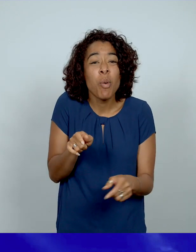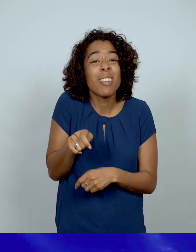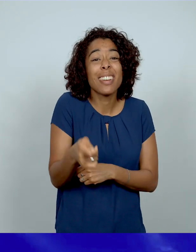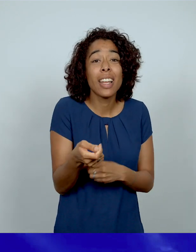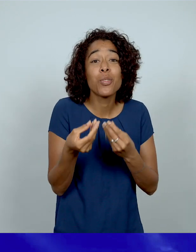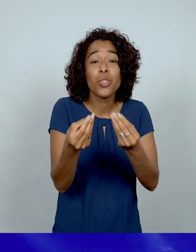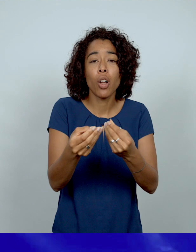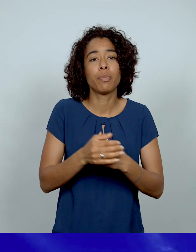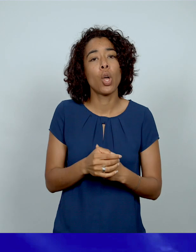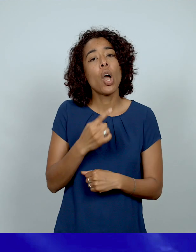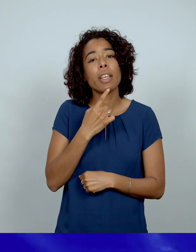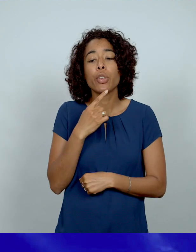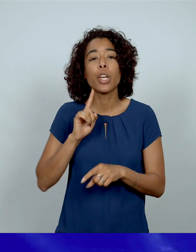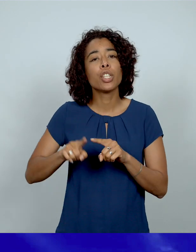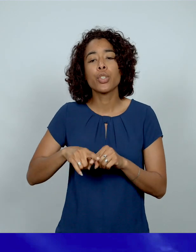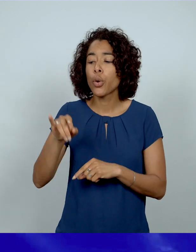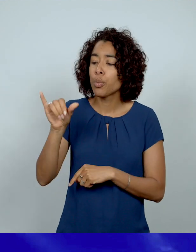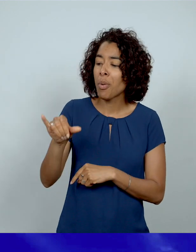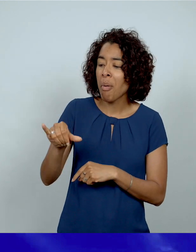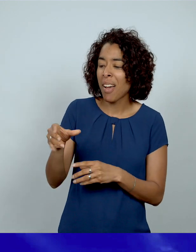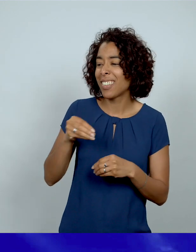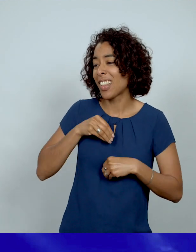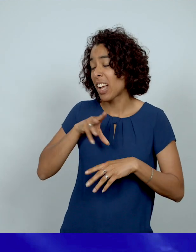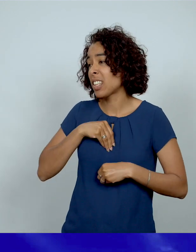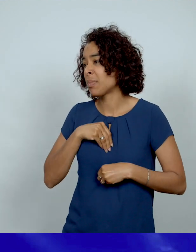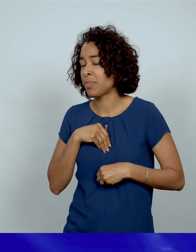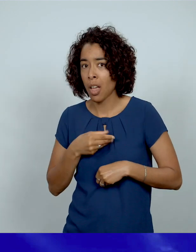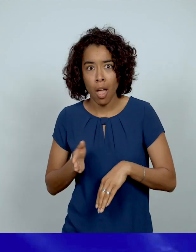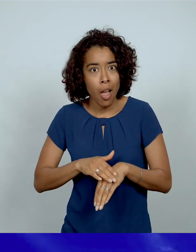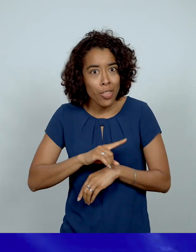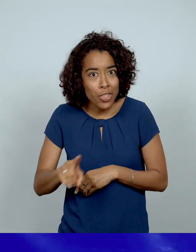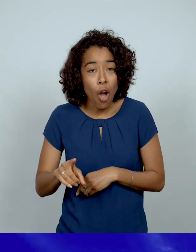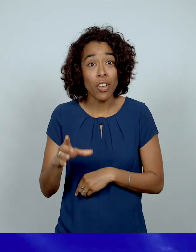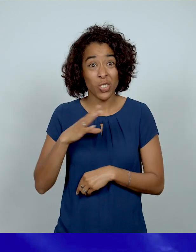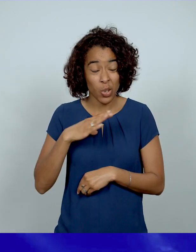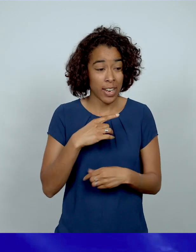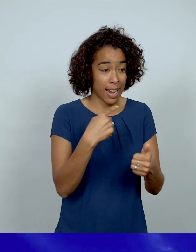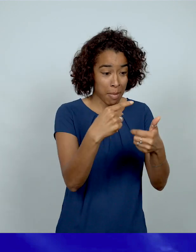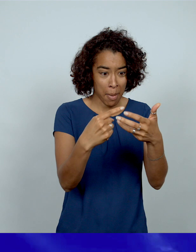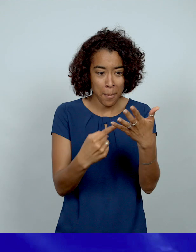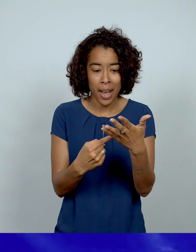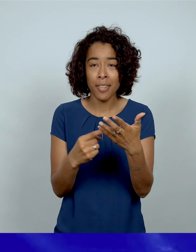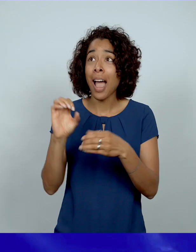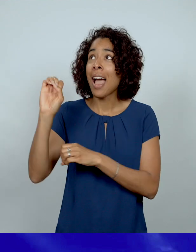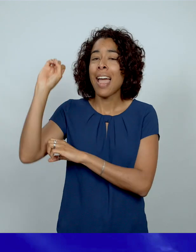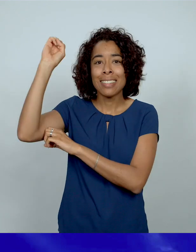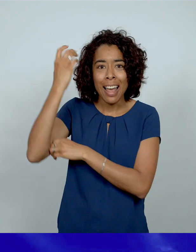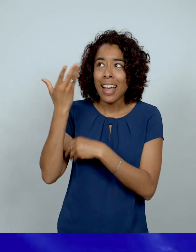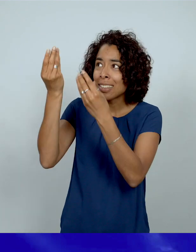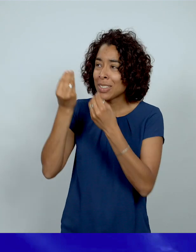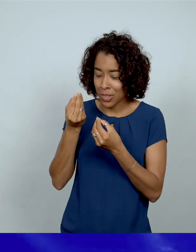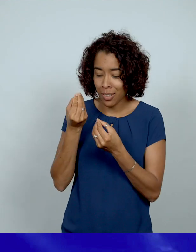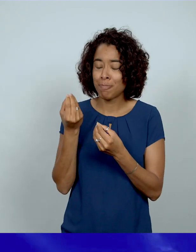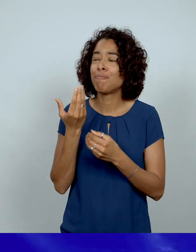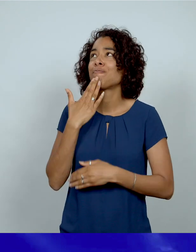une des clés. Le contentement ne veut pas dire se contenter de choses médiocres, mais de réaliser ce que j'ai, la grâce que Dieu me communique.